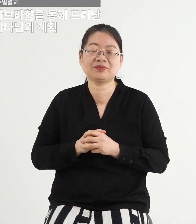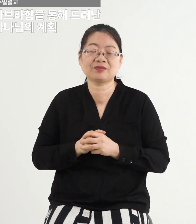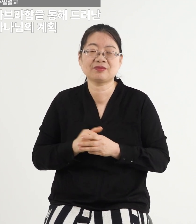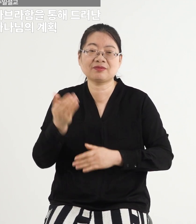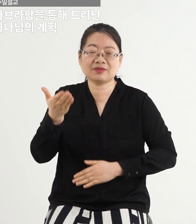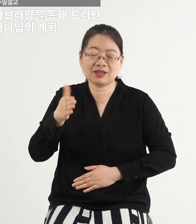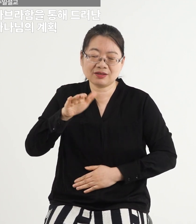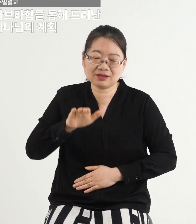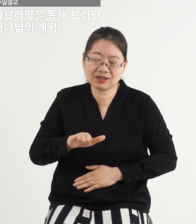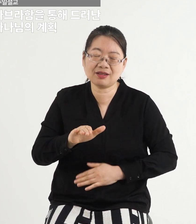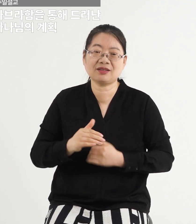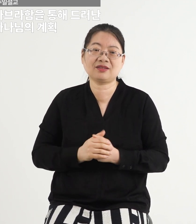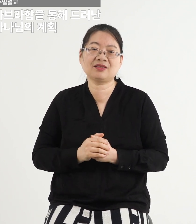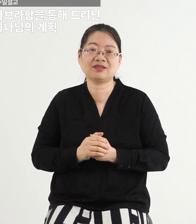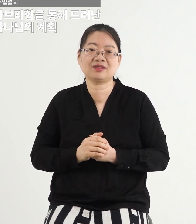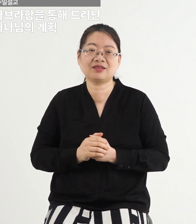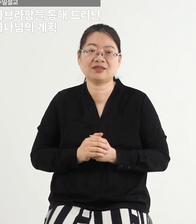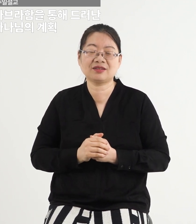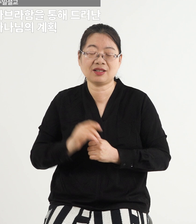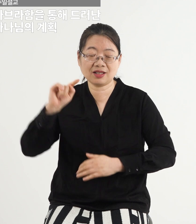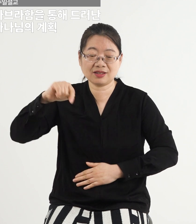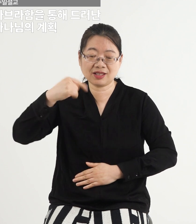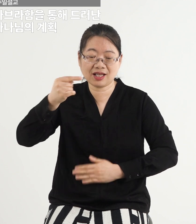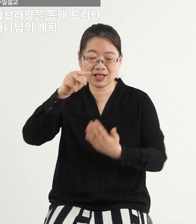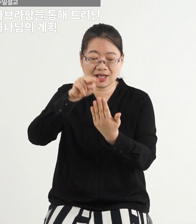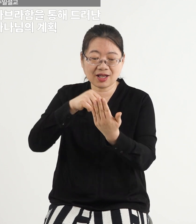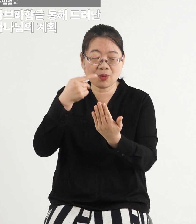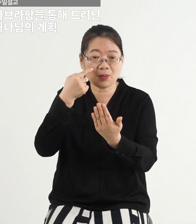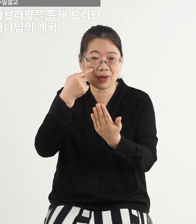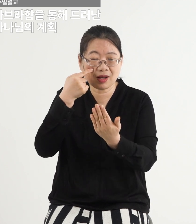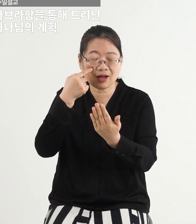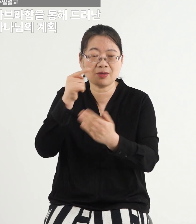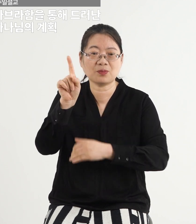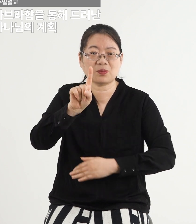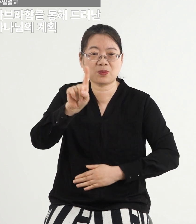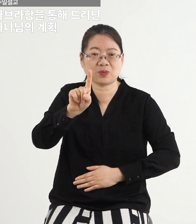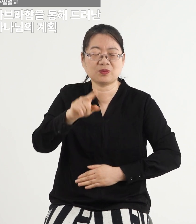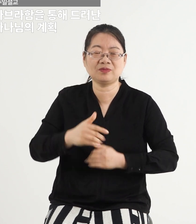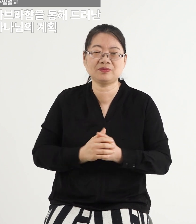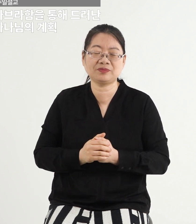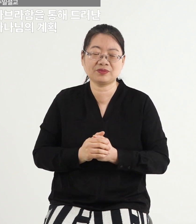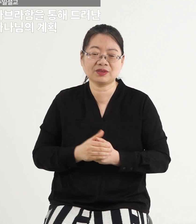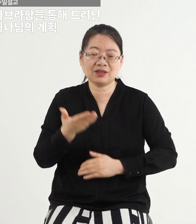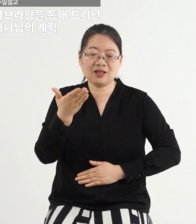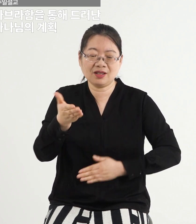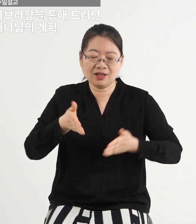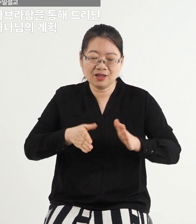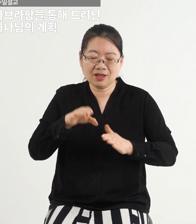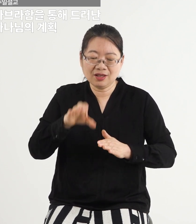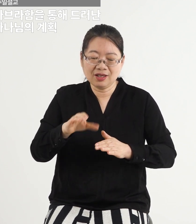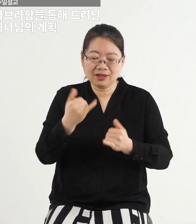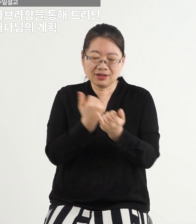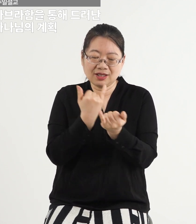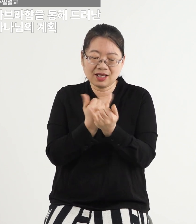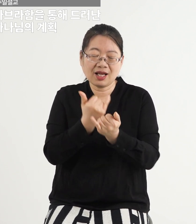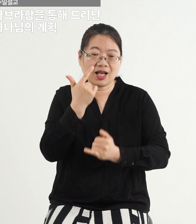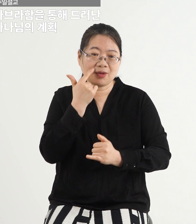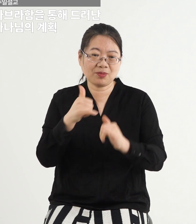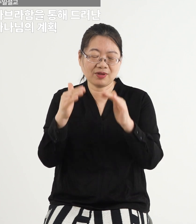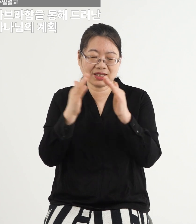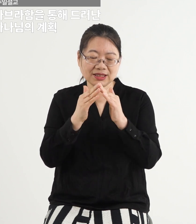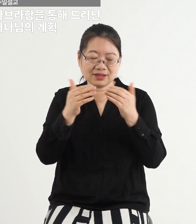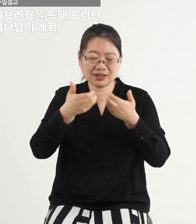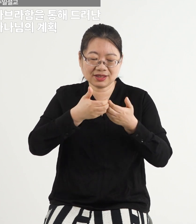그런데 그 다음 구절을 보니까 이렇게 돼 있어요. 너의 고향과 친척과 아버지의